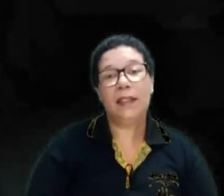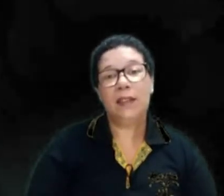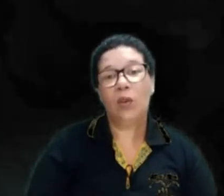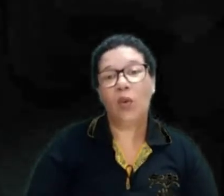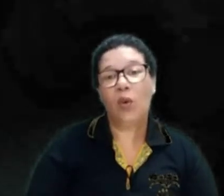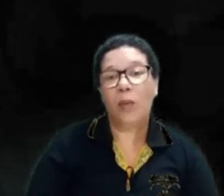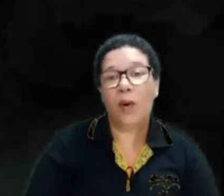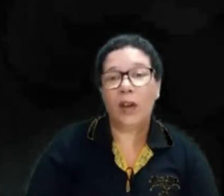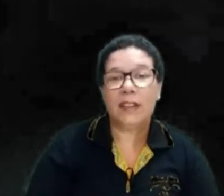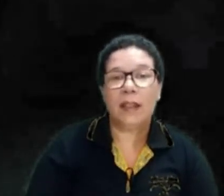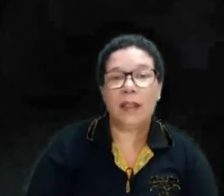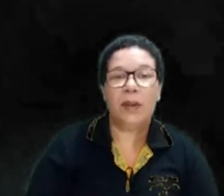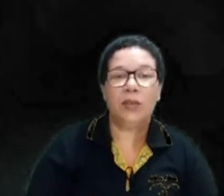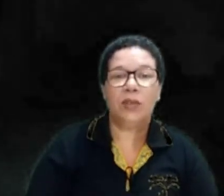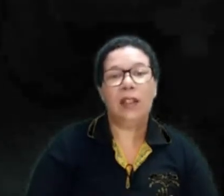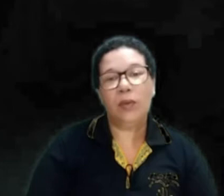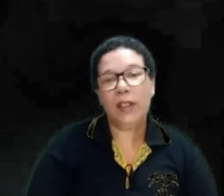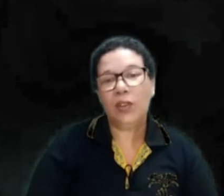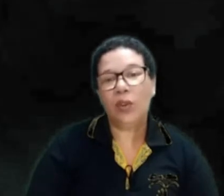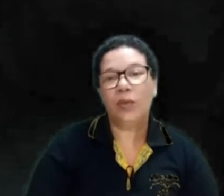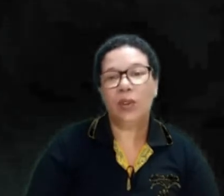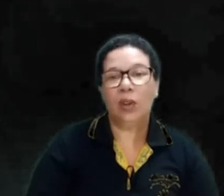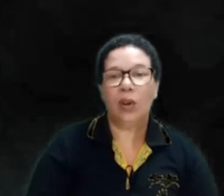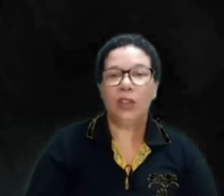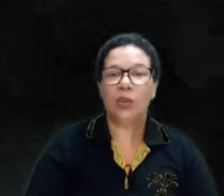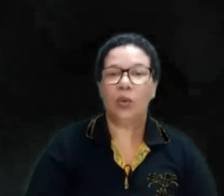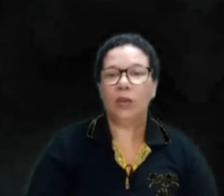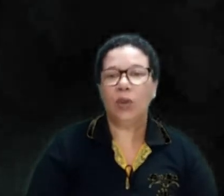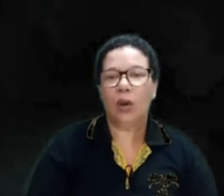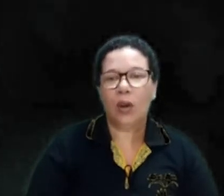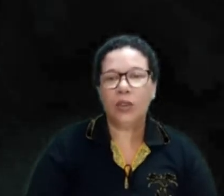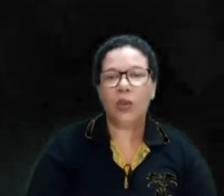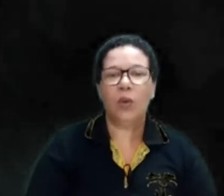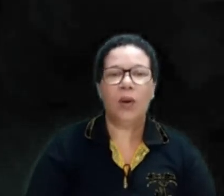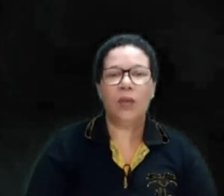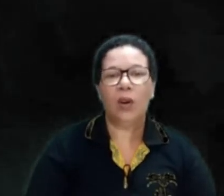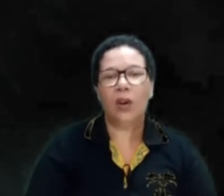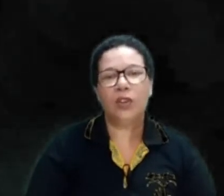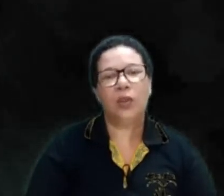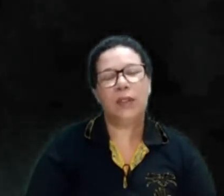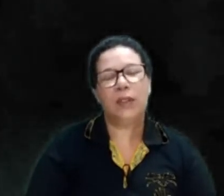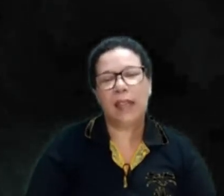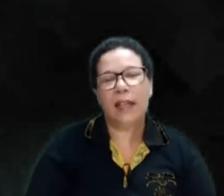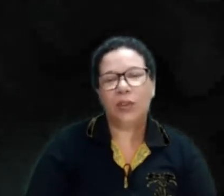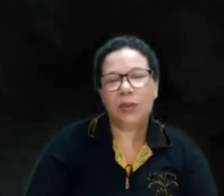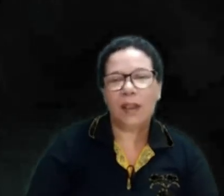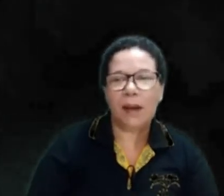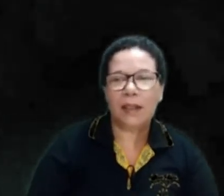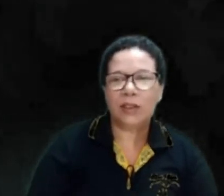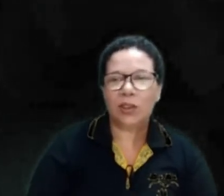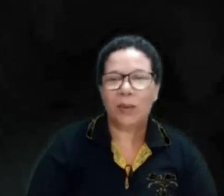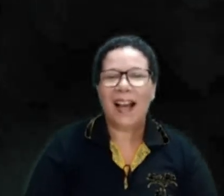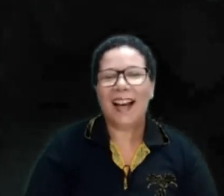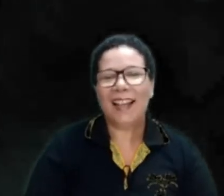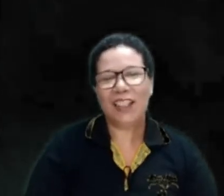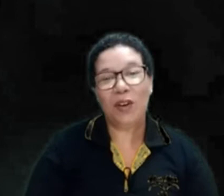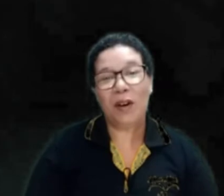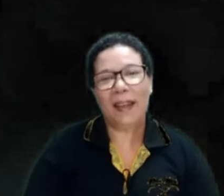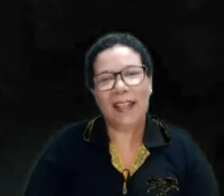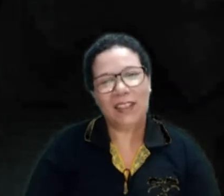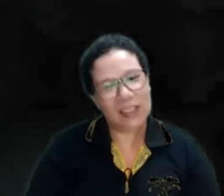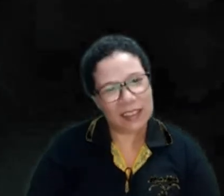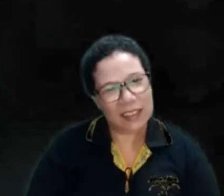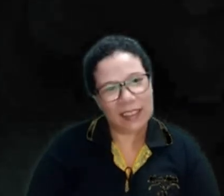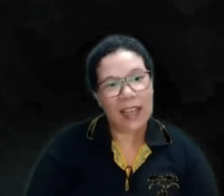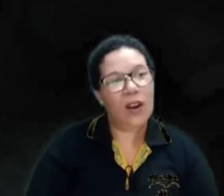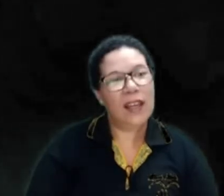são compostas pelos níveis linguístico, fonológico, audiológico, morfológico, sintático e semântico. Aí tem uma